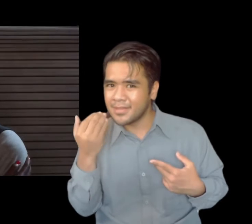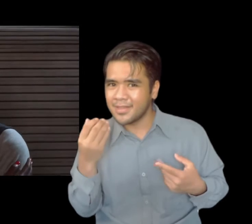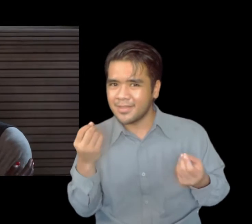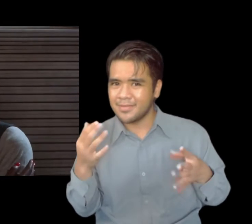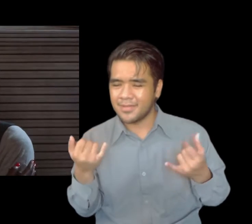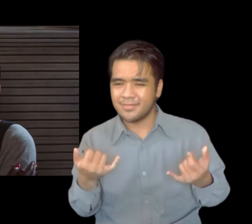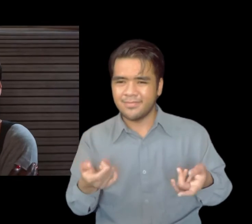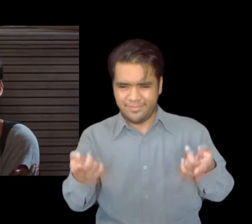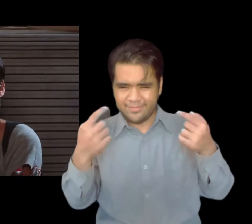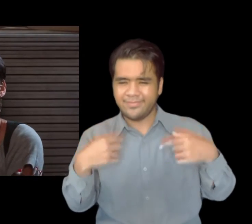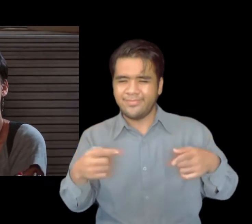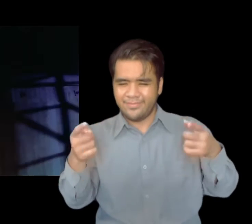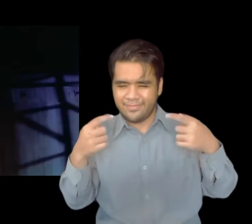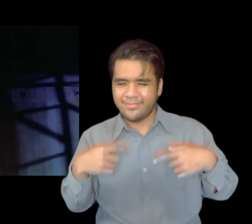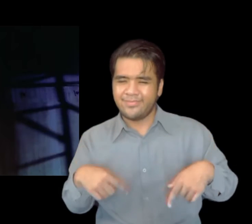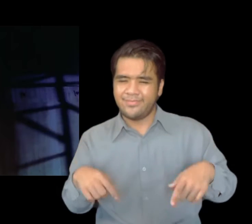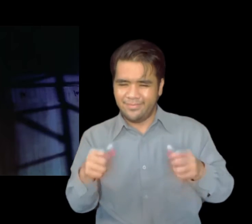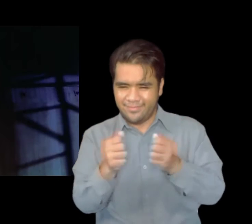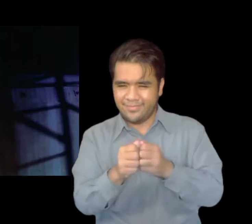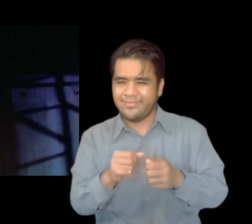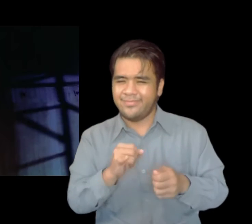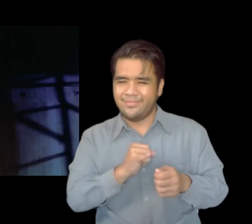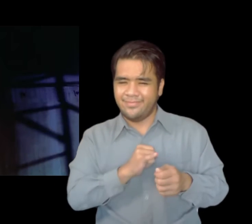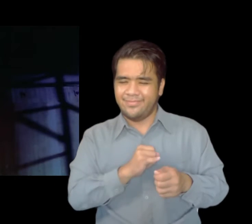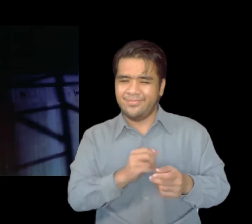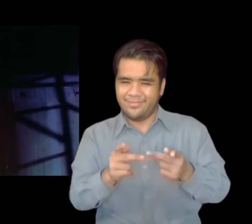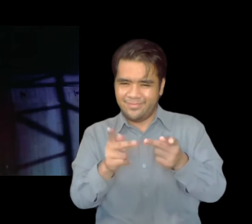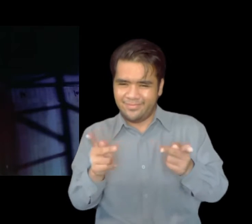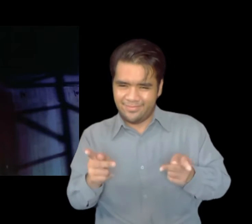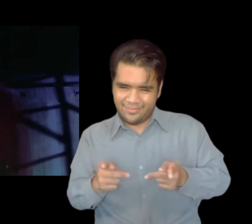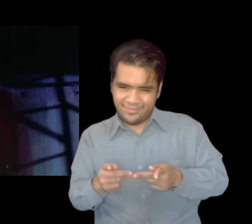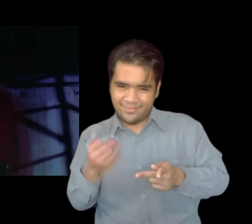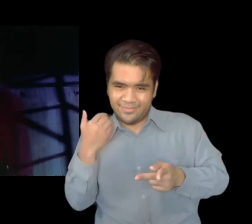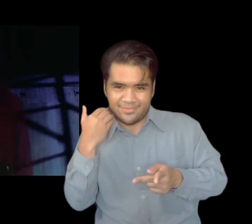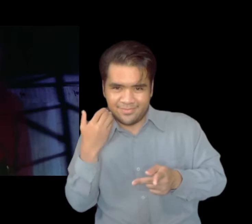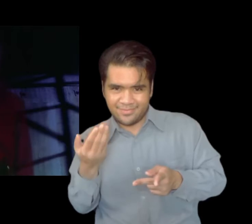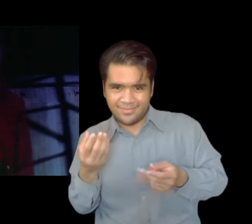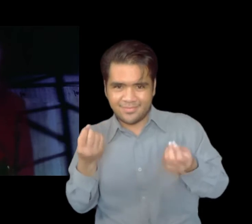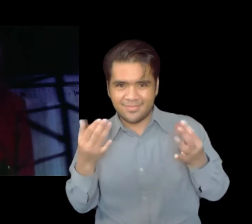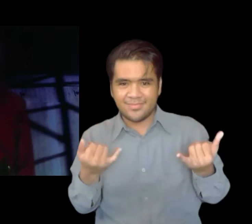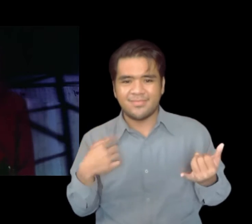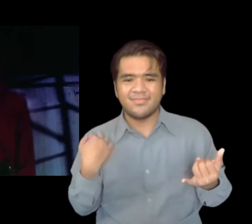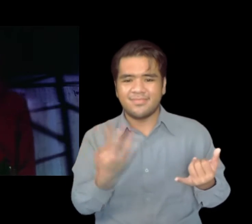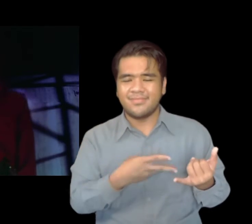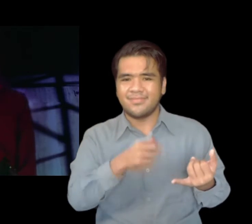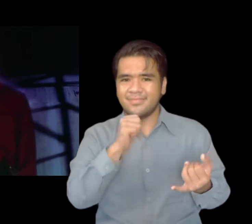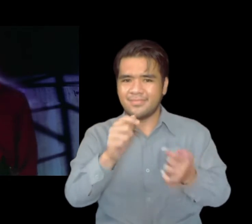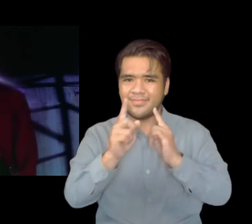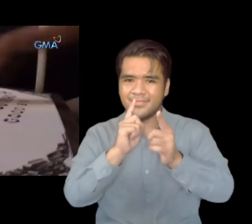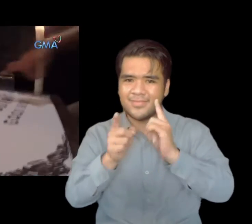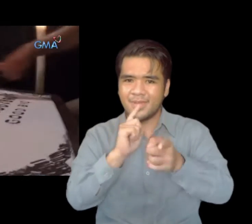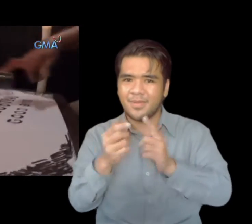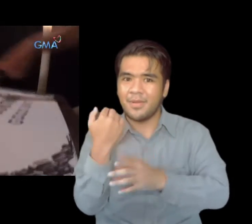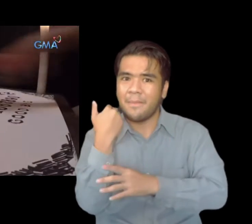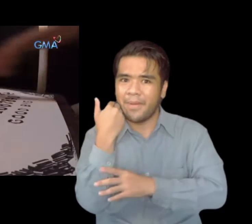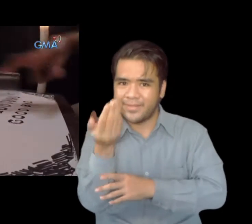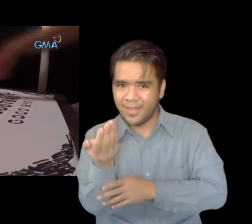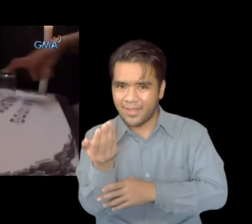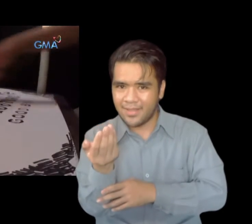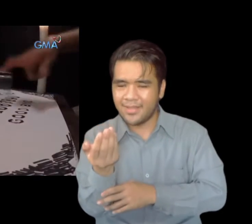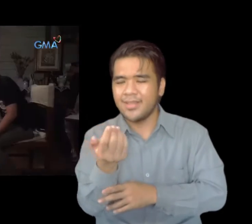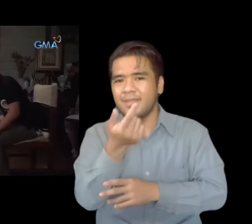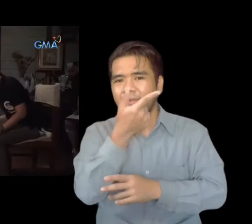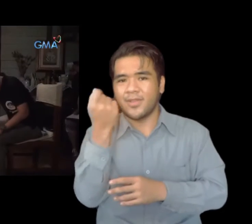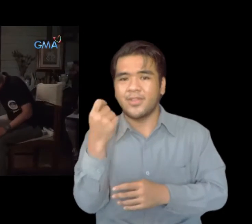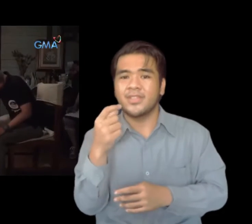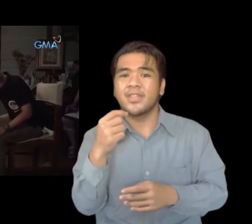ating mga yumaong mahal sa buhay, at maaari nila tayong ayain na sumama sa kanila sa daigdig ng mga patay. At iyon ang dahilan